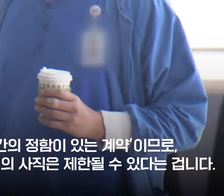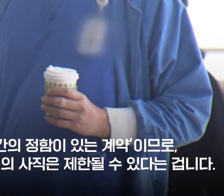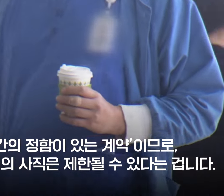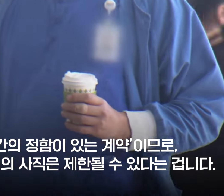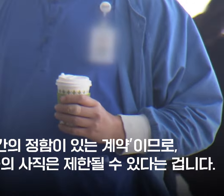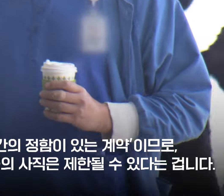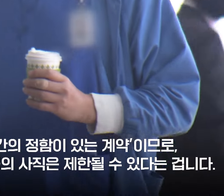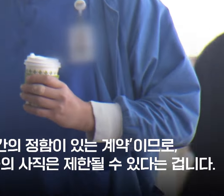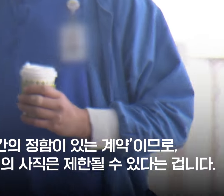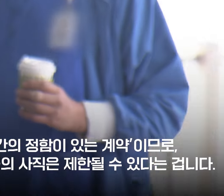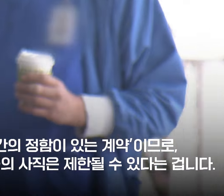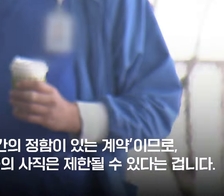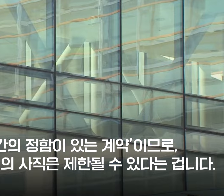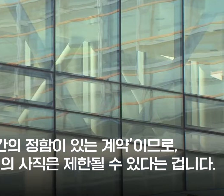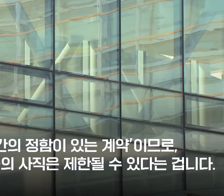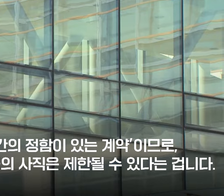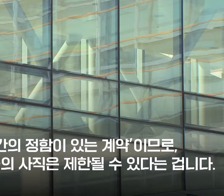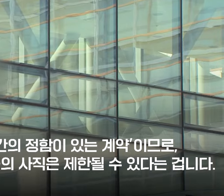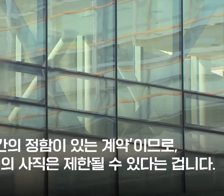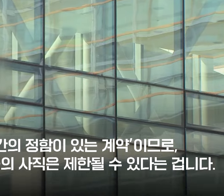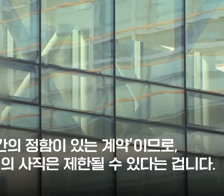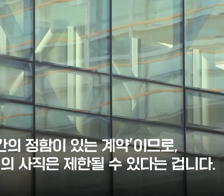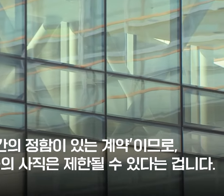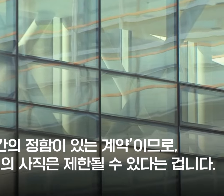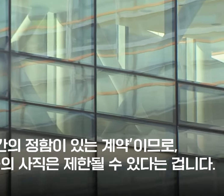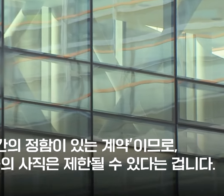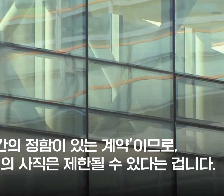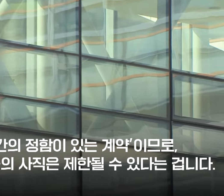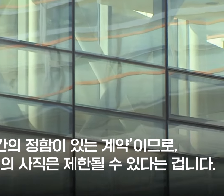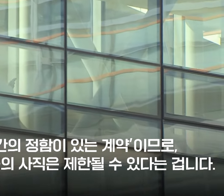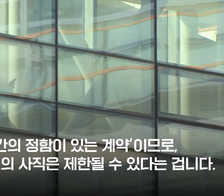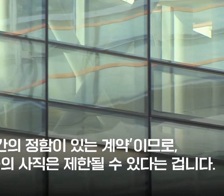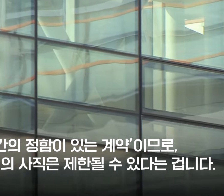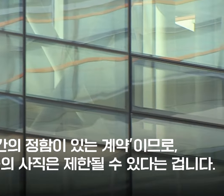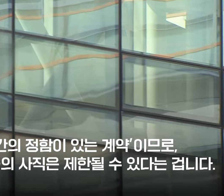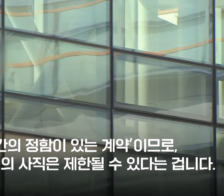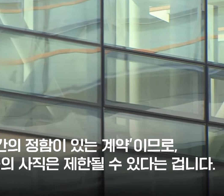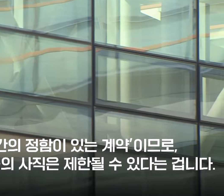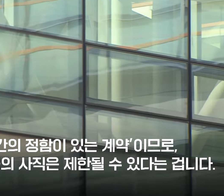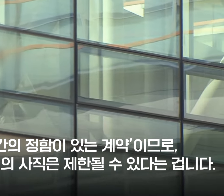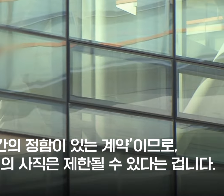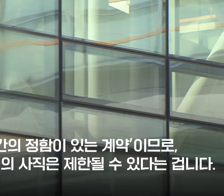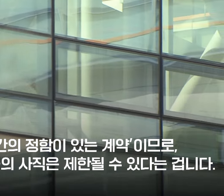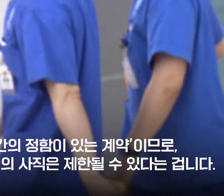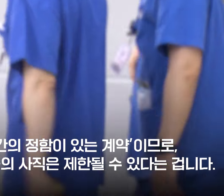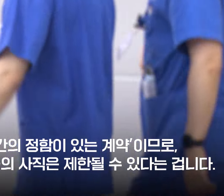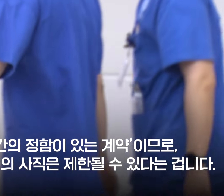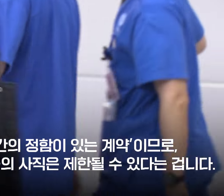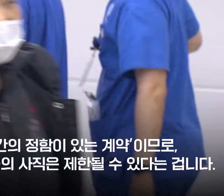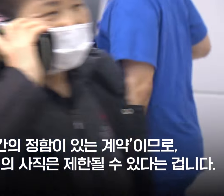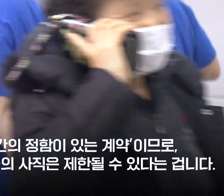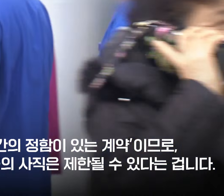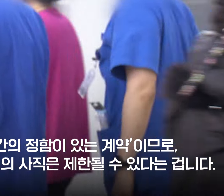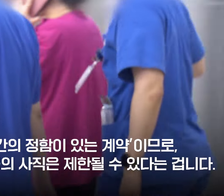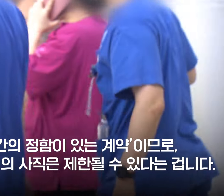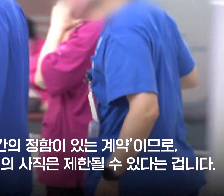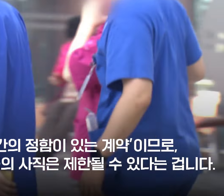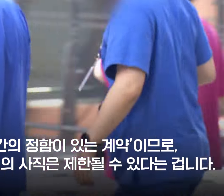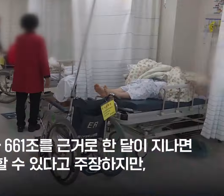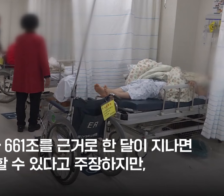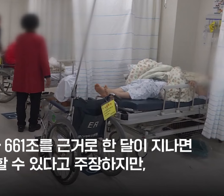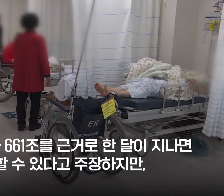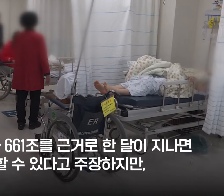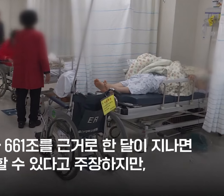전공의 수련 계약은 기간의 정함이 있는 계약이므로 계약 관계에 따르더라도 전공의 사직은 제한될 수 있다는